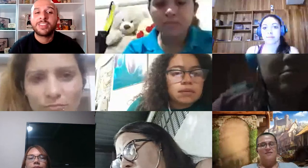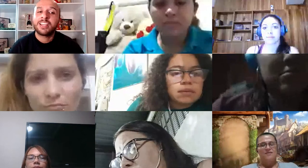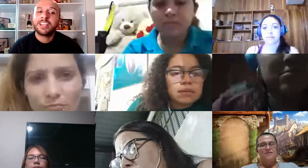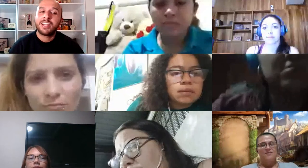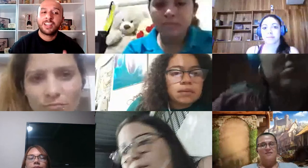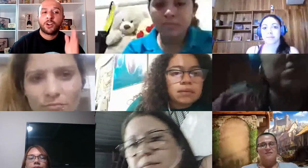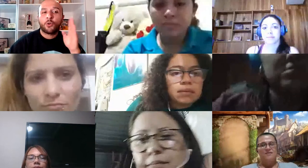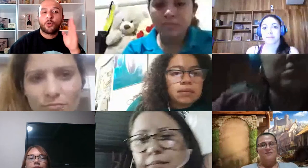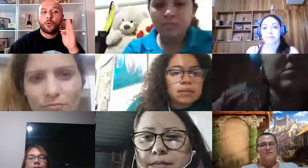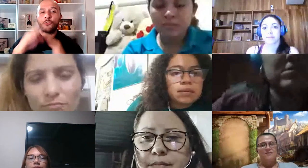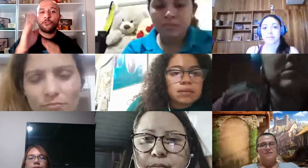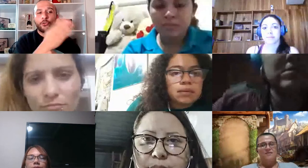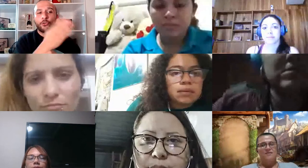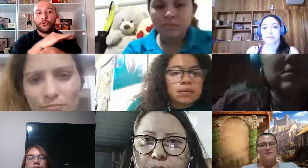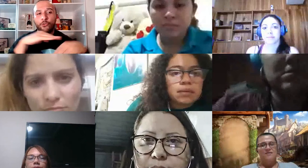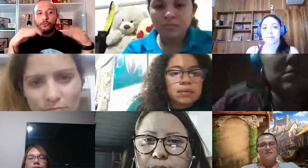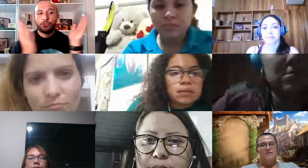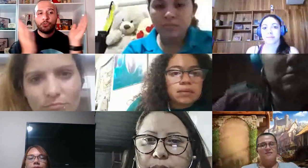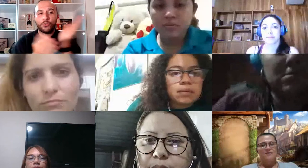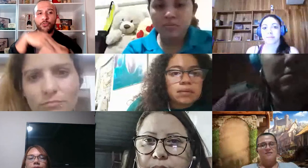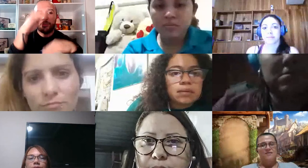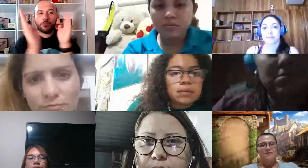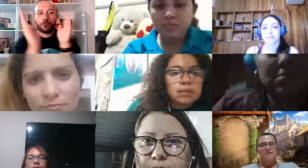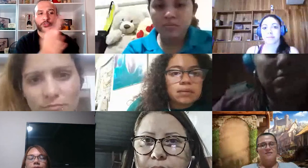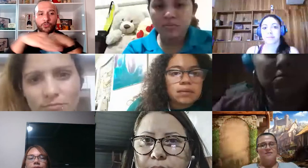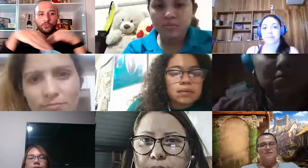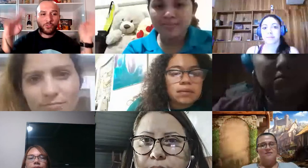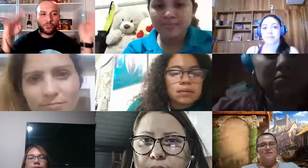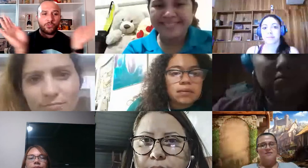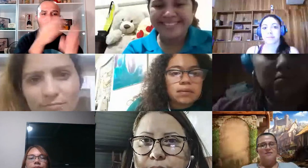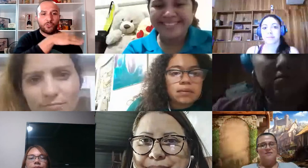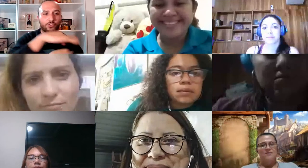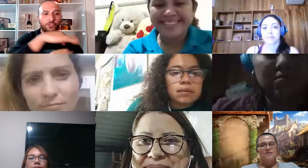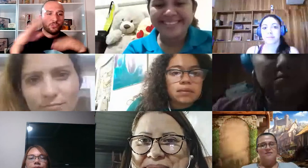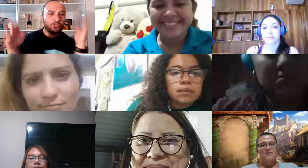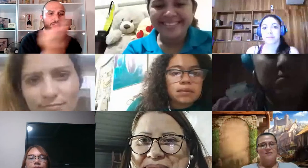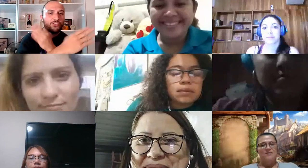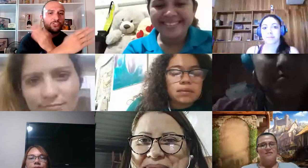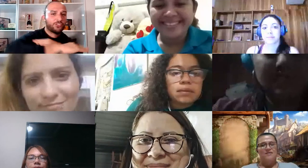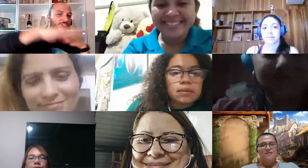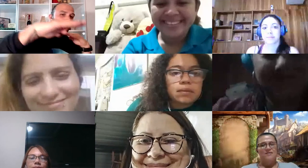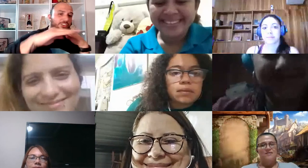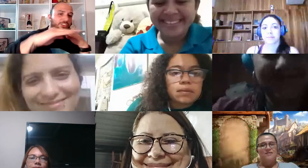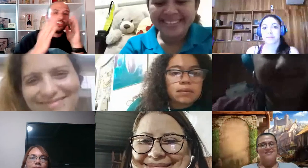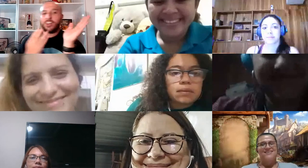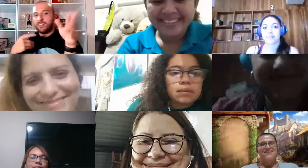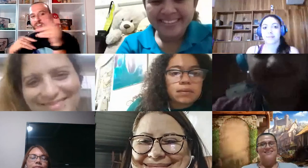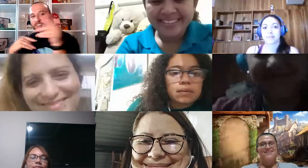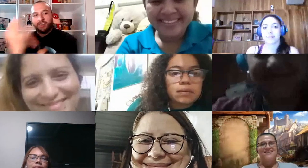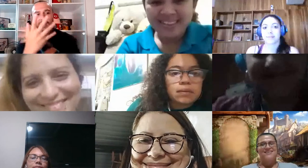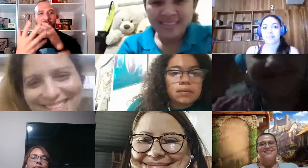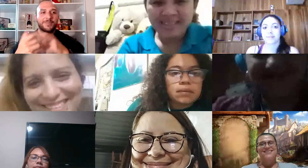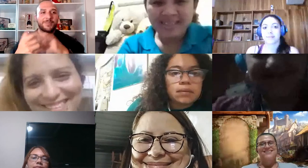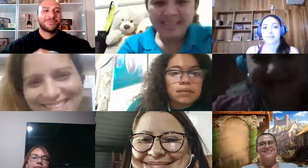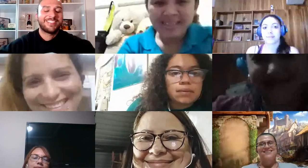era un taller de Kung Fu.